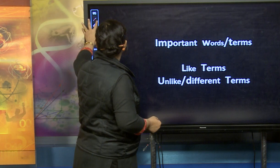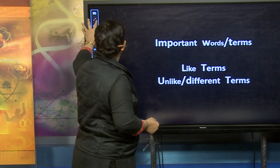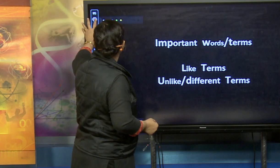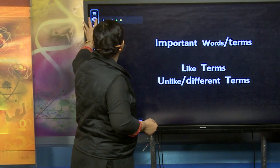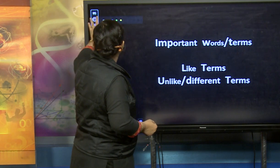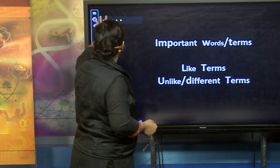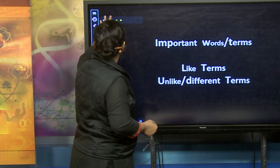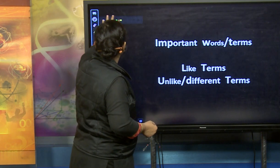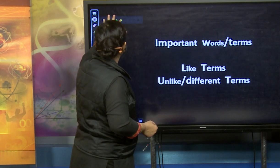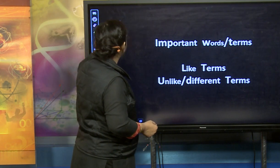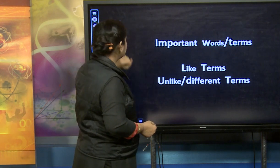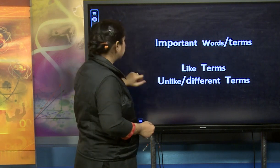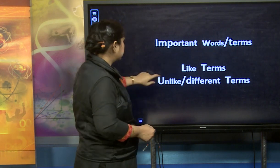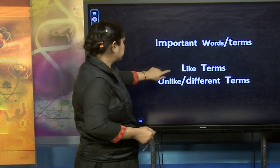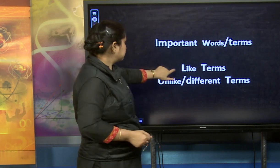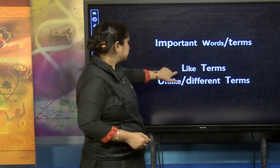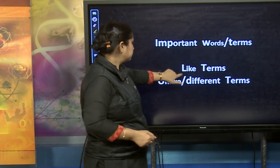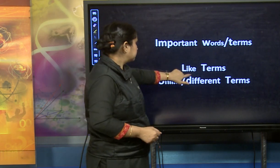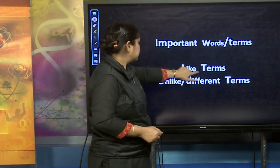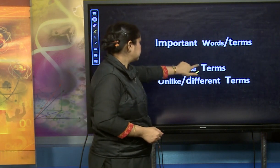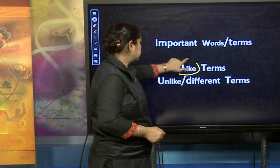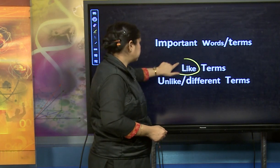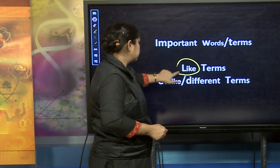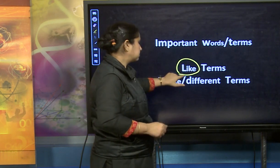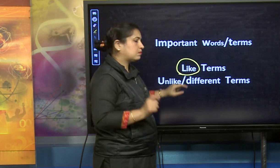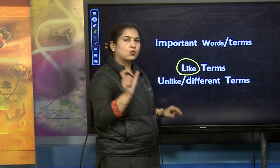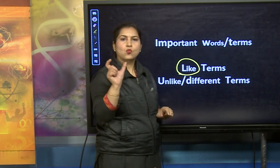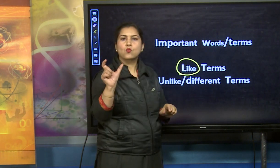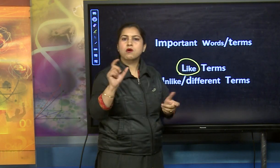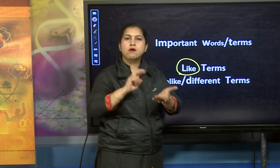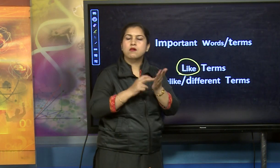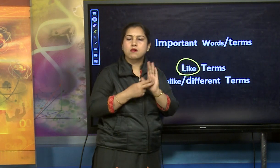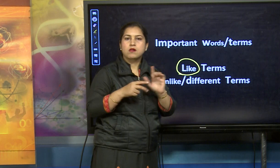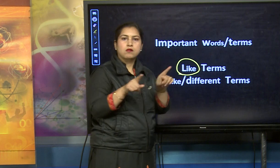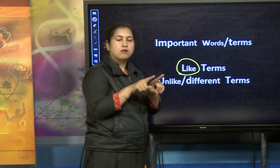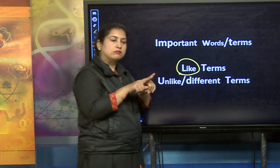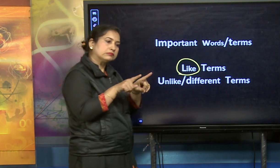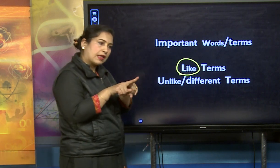लाइक कहेंगे कि हमारे दोनों हाथ एक जैसे हैं